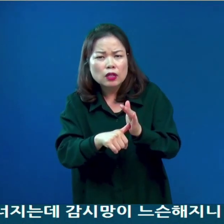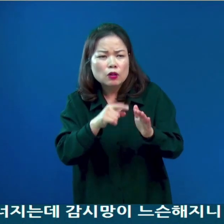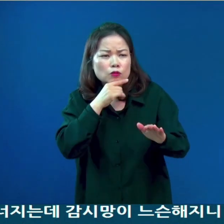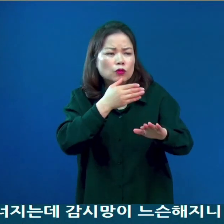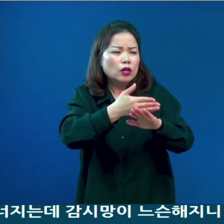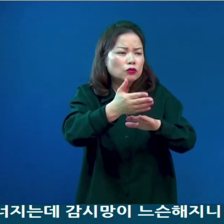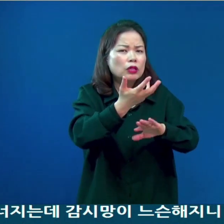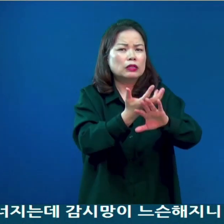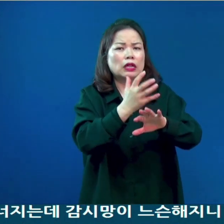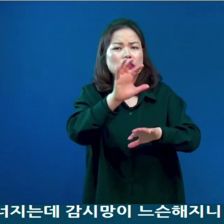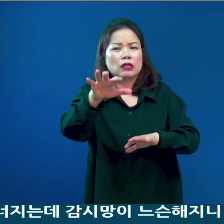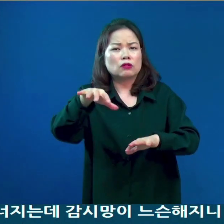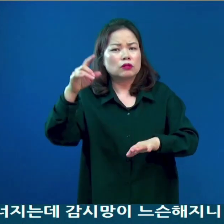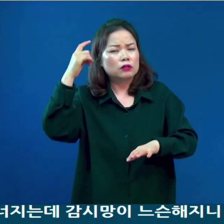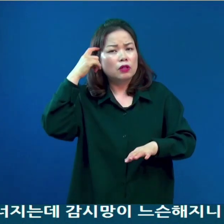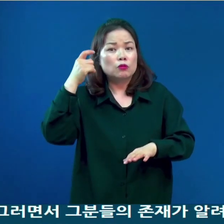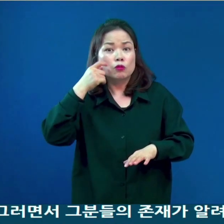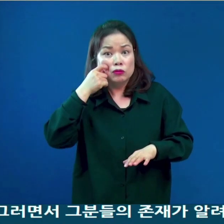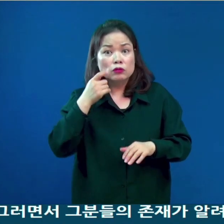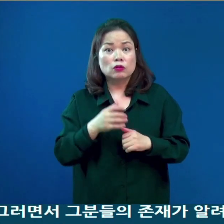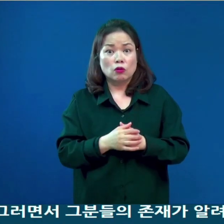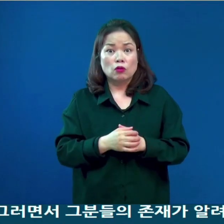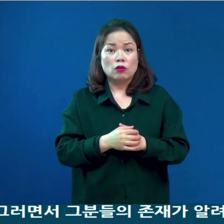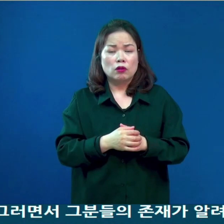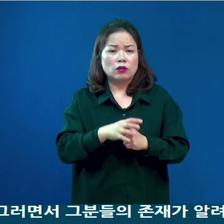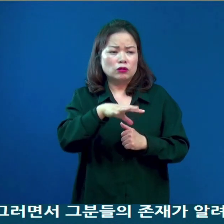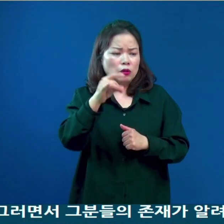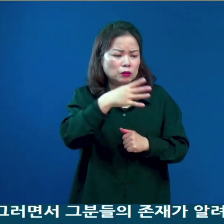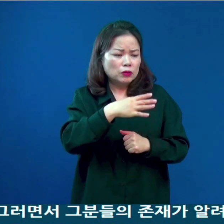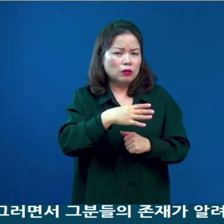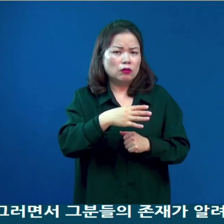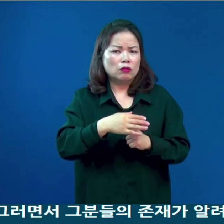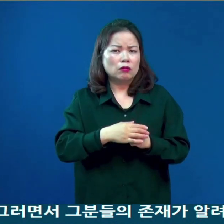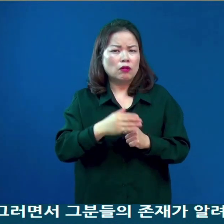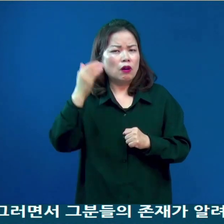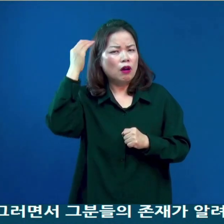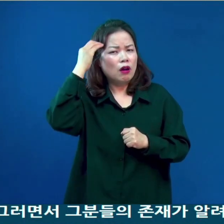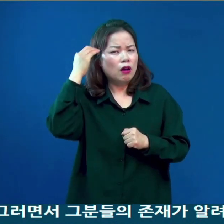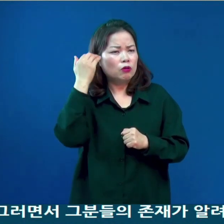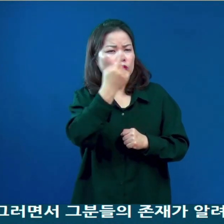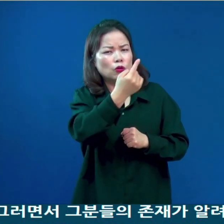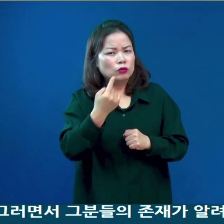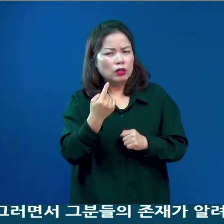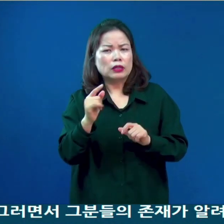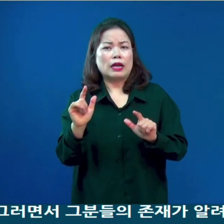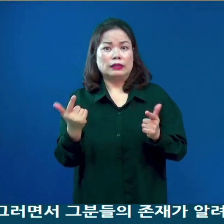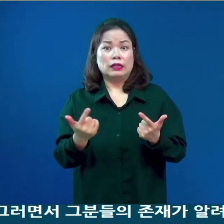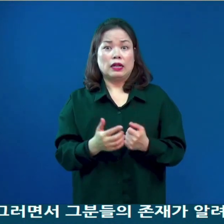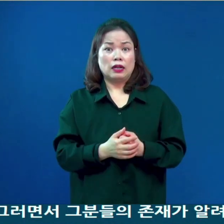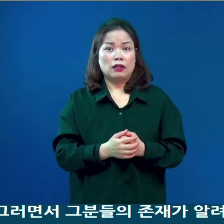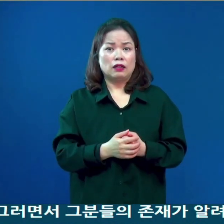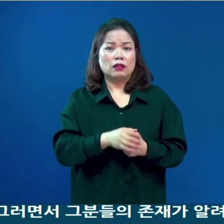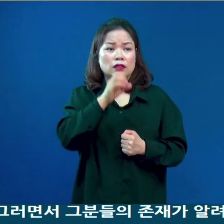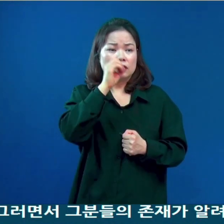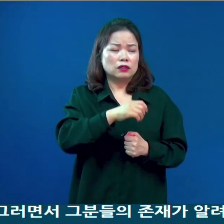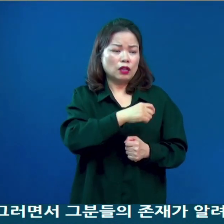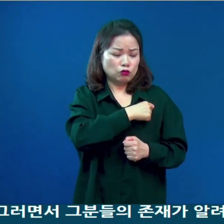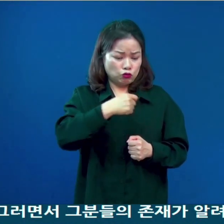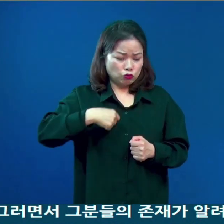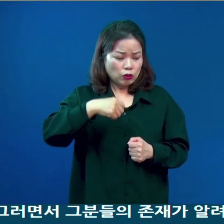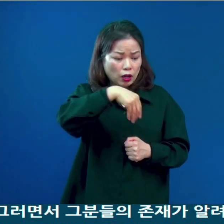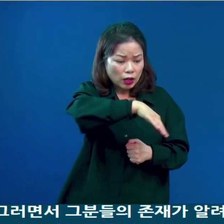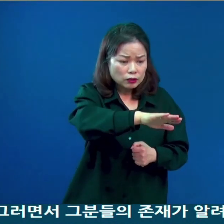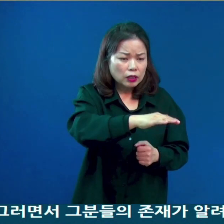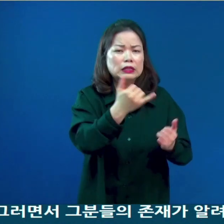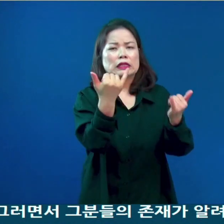이외의 나라로 가려고 생각하지 못했어요. 처음부터 남한을 오려고 했던 것이 아니라 그냥 중국을 나가서